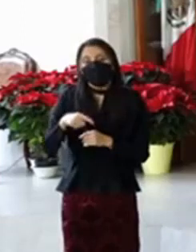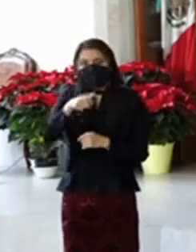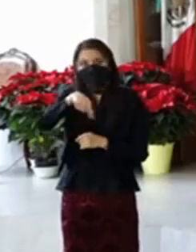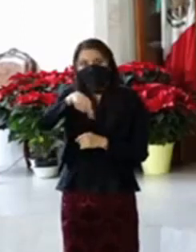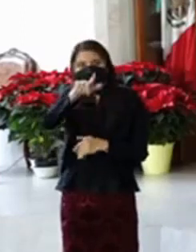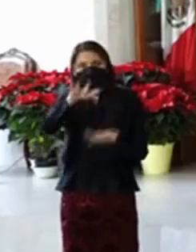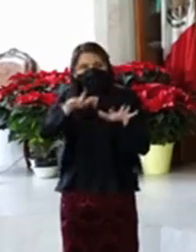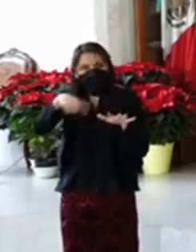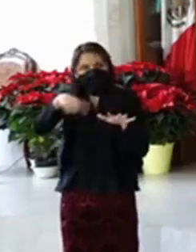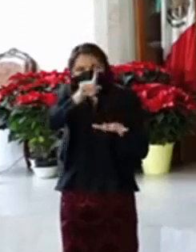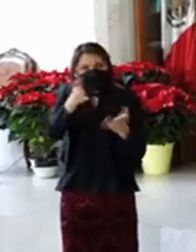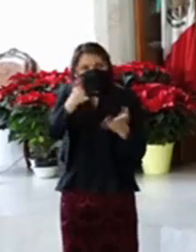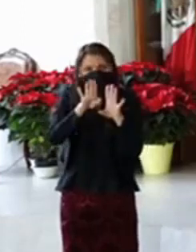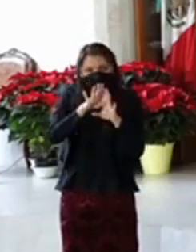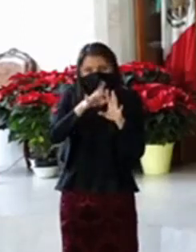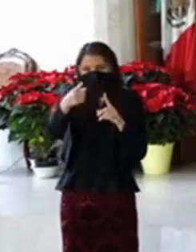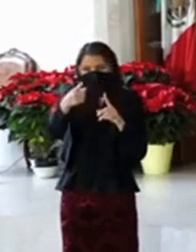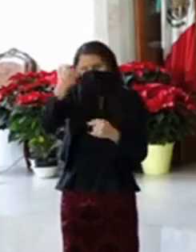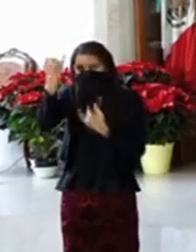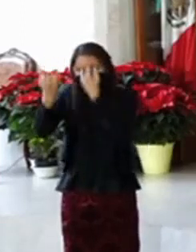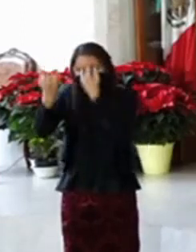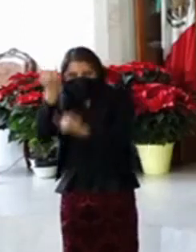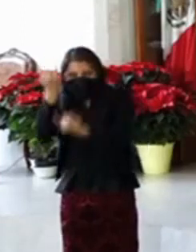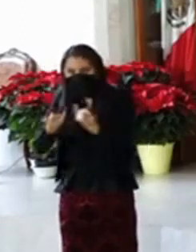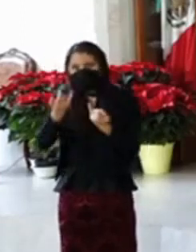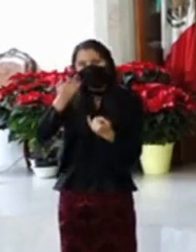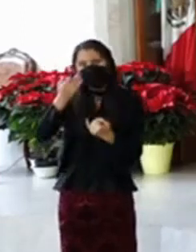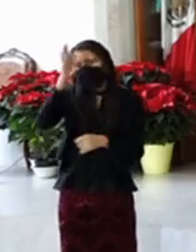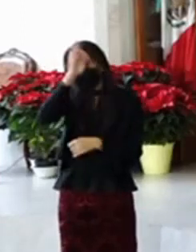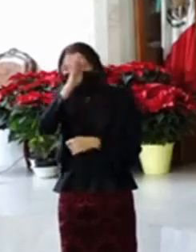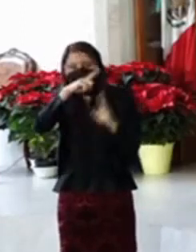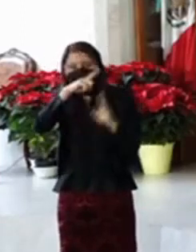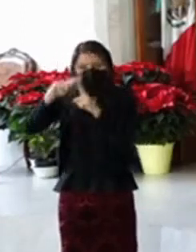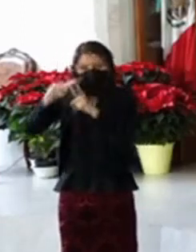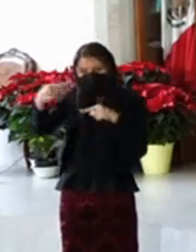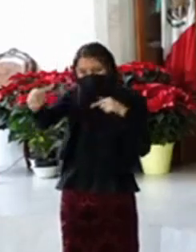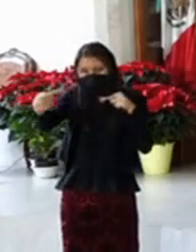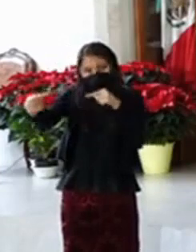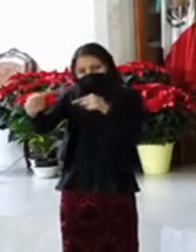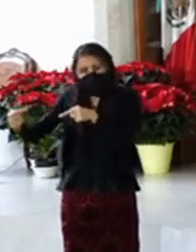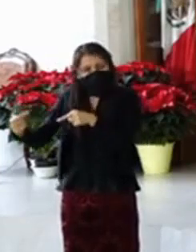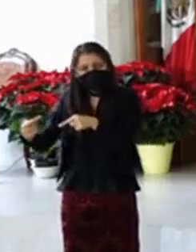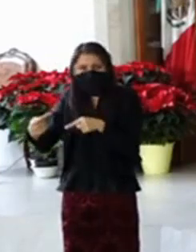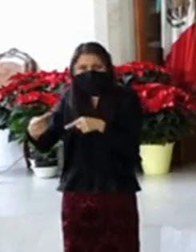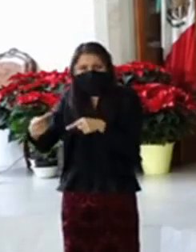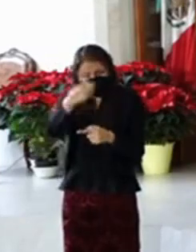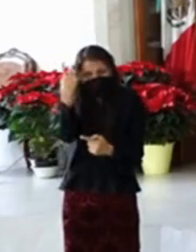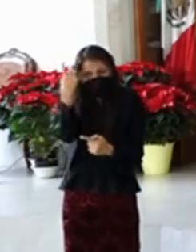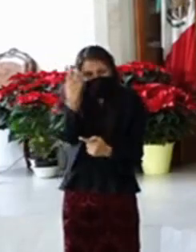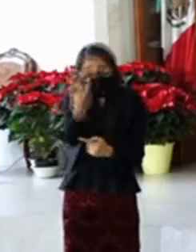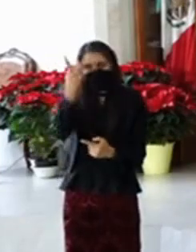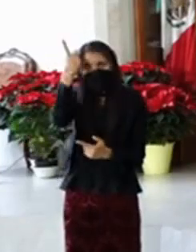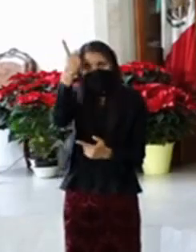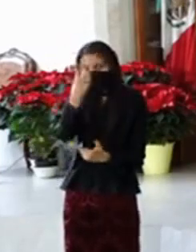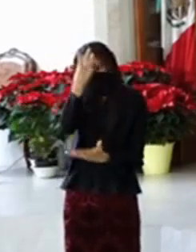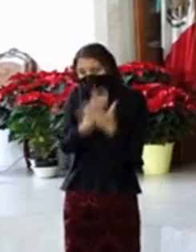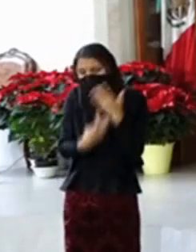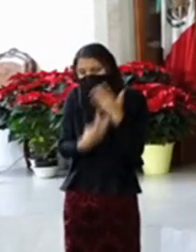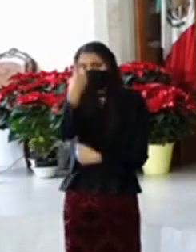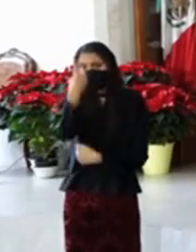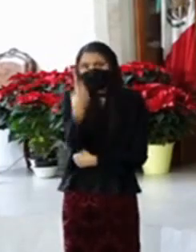con ningún argumento humano, porque la palabra de Dios no solamente es un